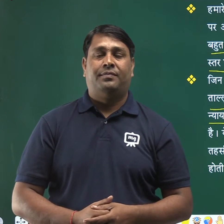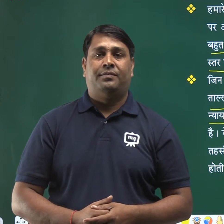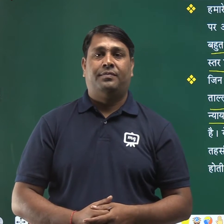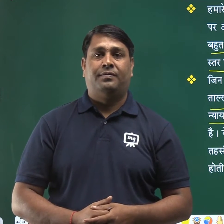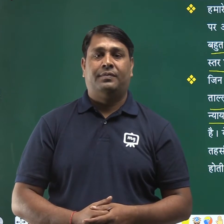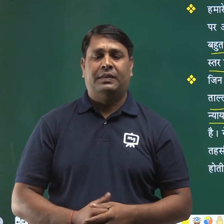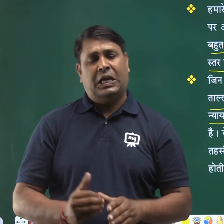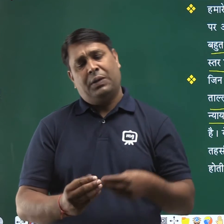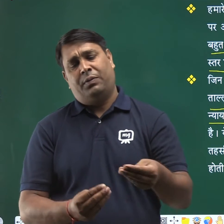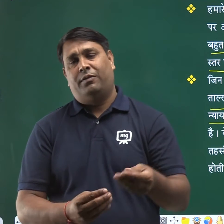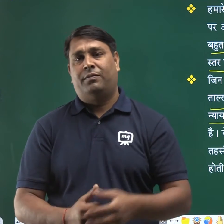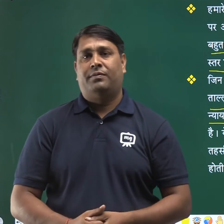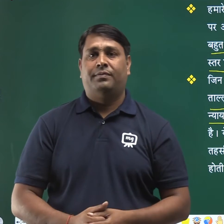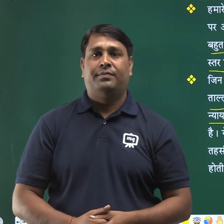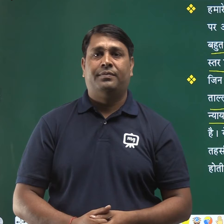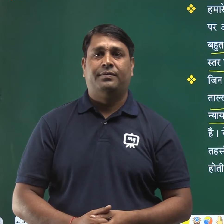आमतौर पर